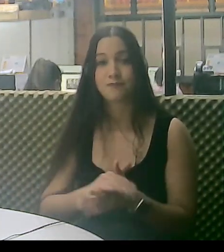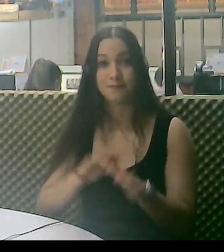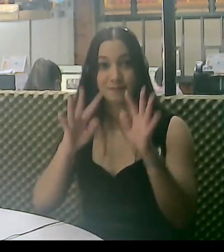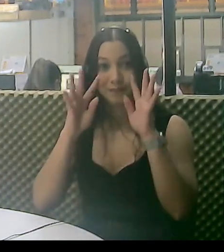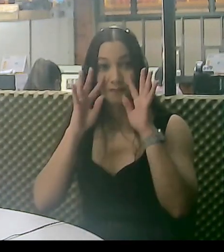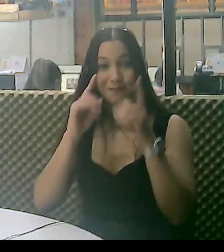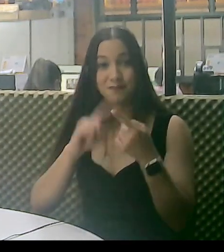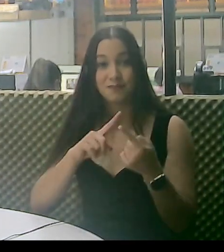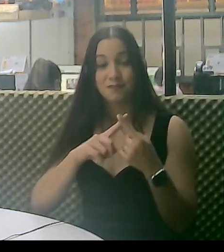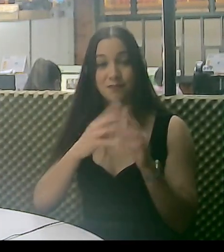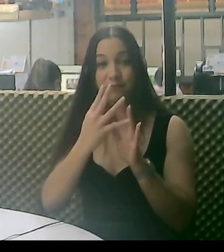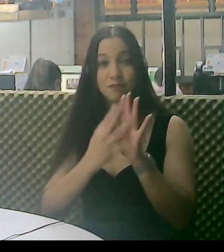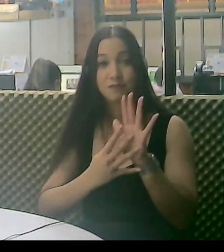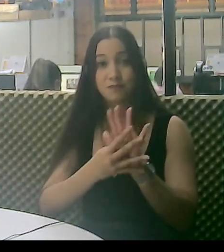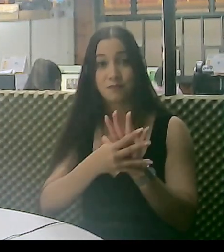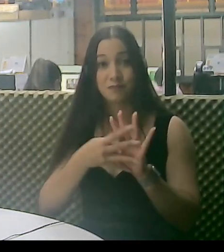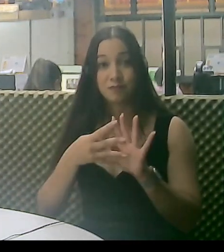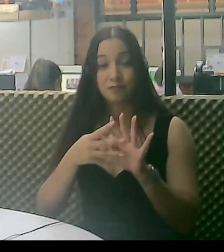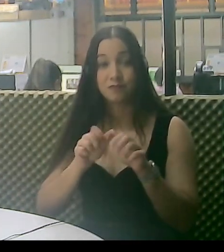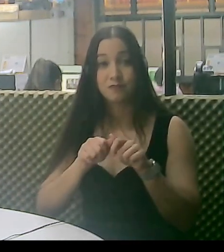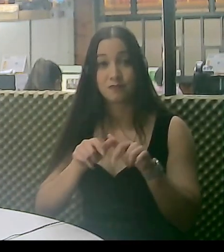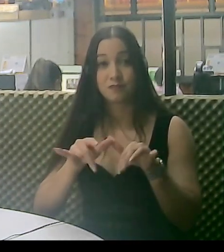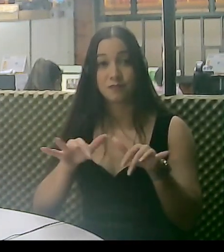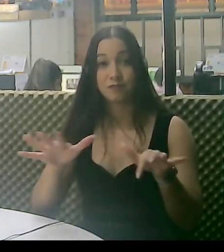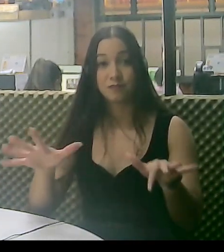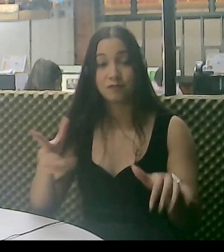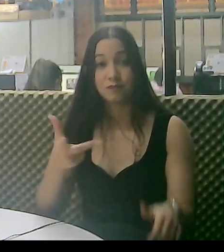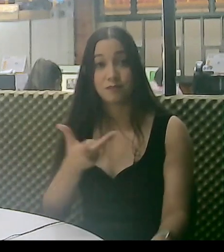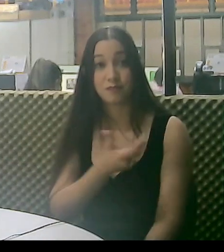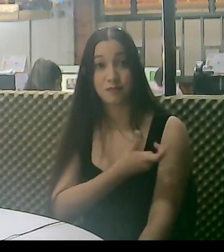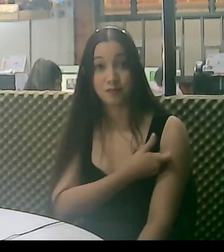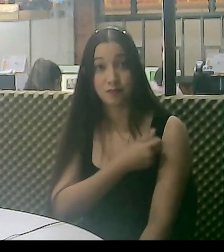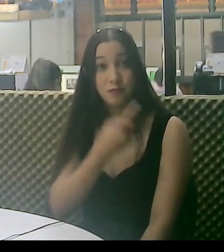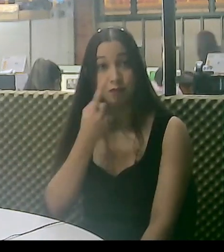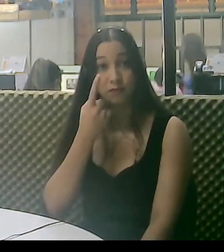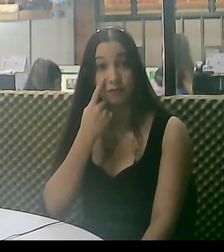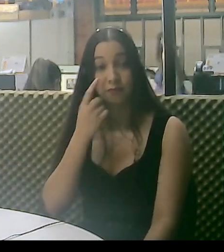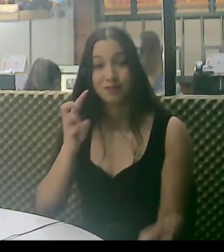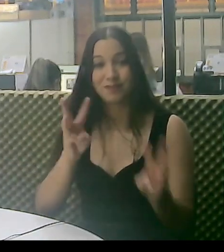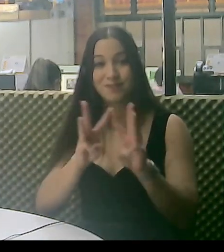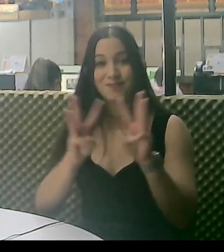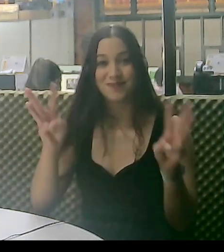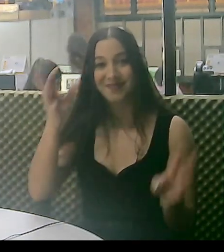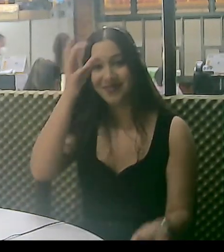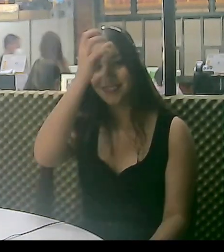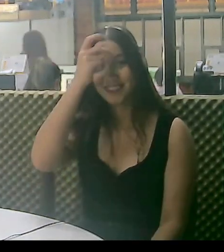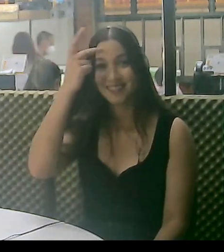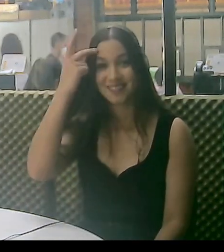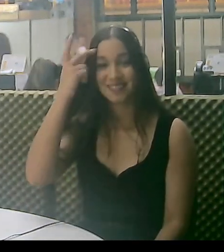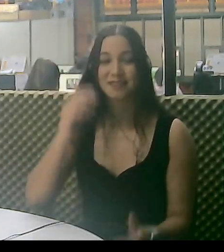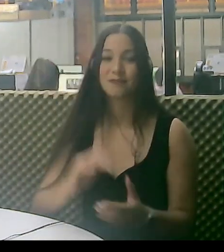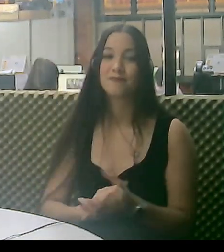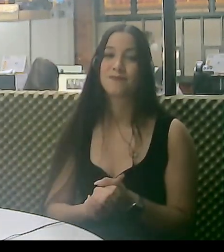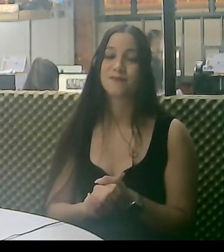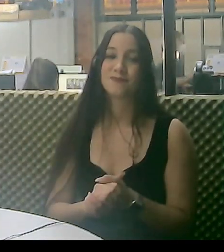atento porque o cronograma de disponibilização das doses pode ser consultado no portal da Prefeitura.